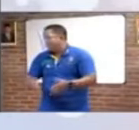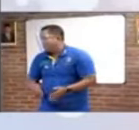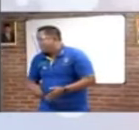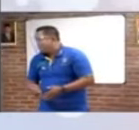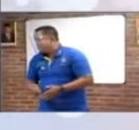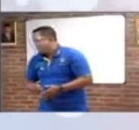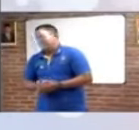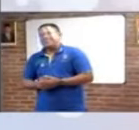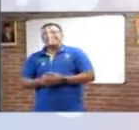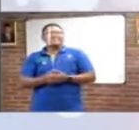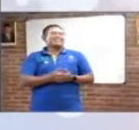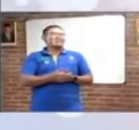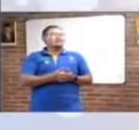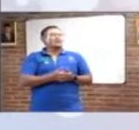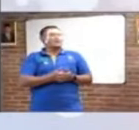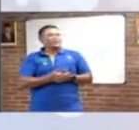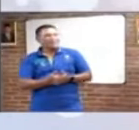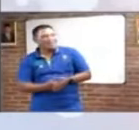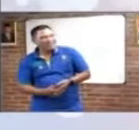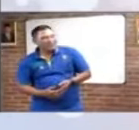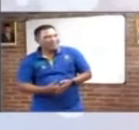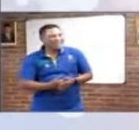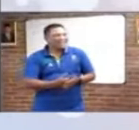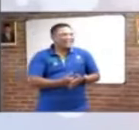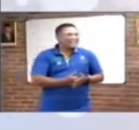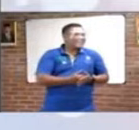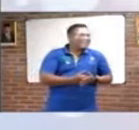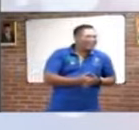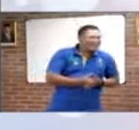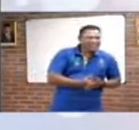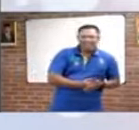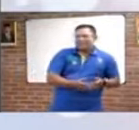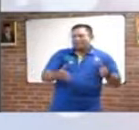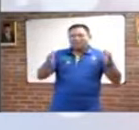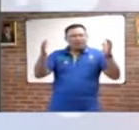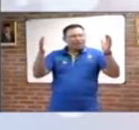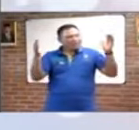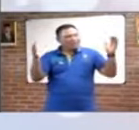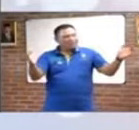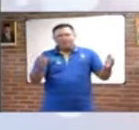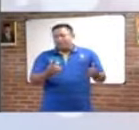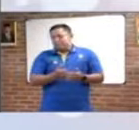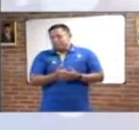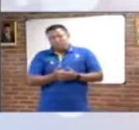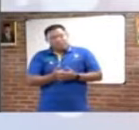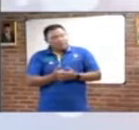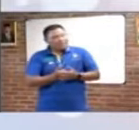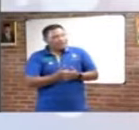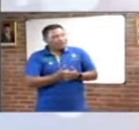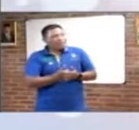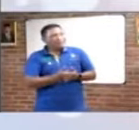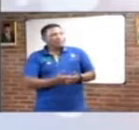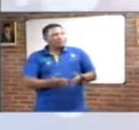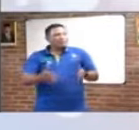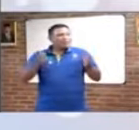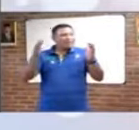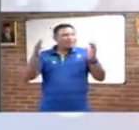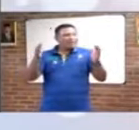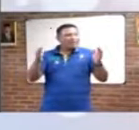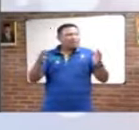kelinci meloncat. Iya, bagus. Baik anak-anak, sekarang kita akan membahas materi berikutnya,